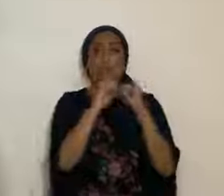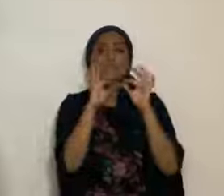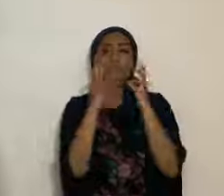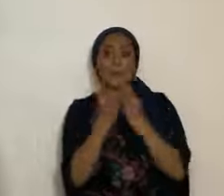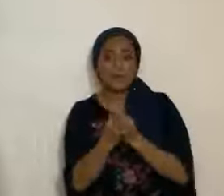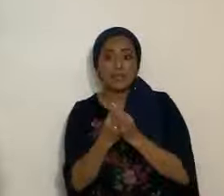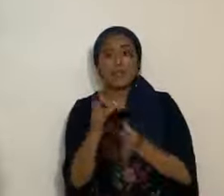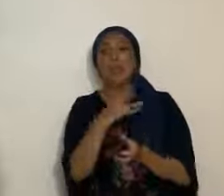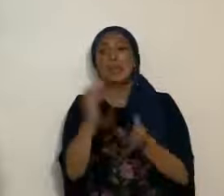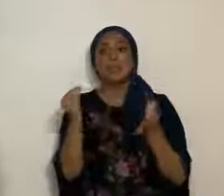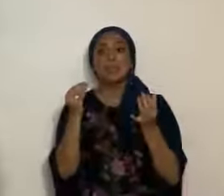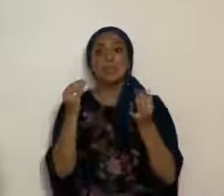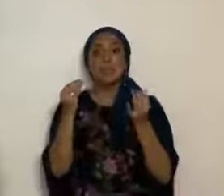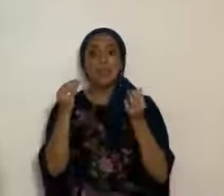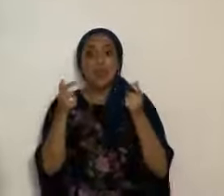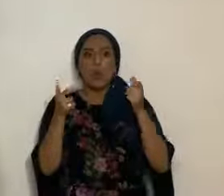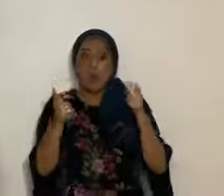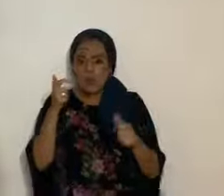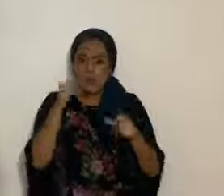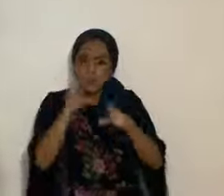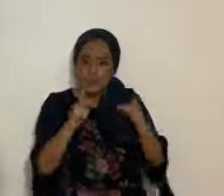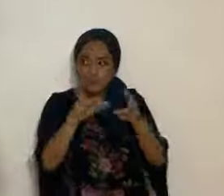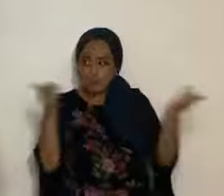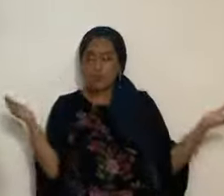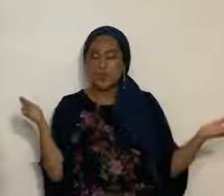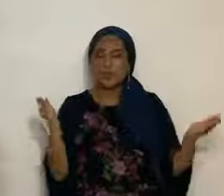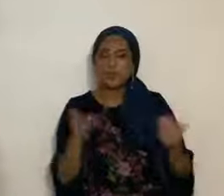y a una gran multitud a